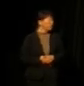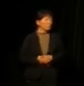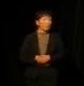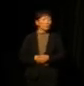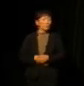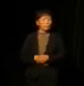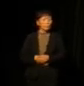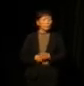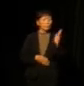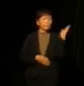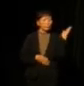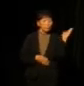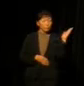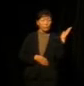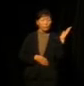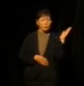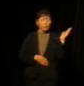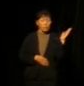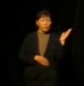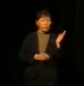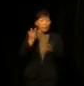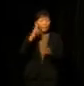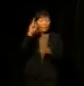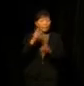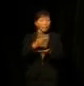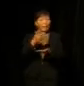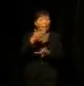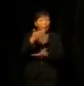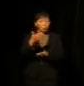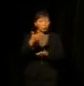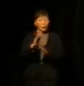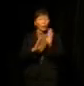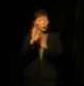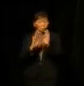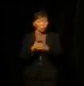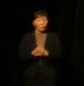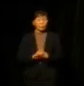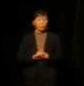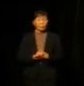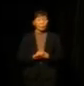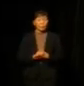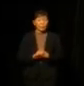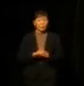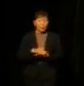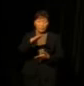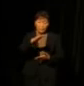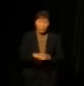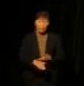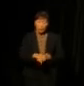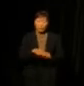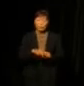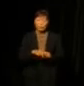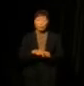はい、ここは、鹿島小学校鹿島区の様子ですけども、一番下にあるところ、この辺が